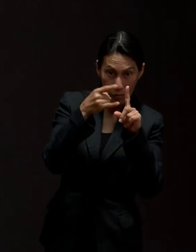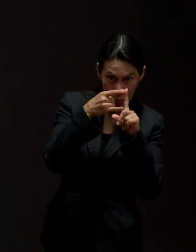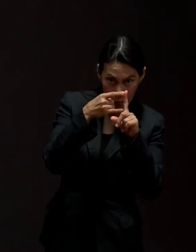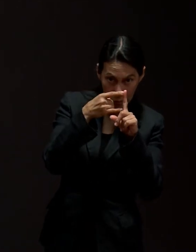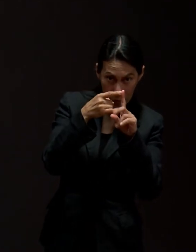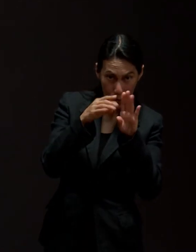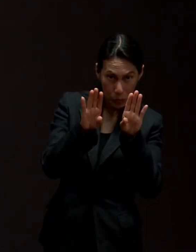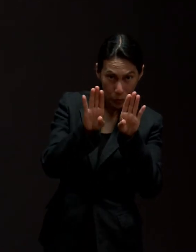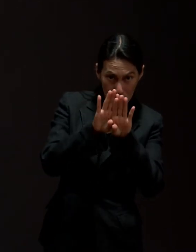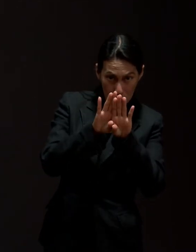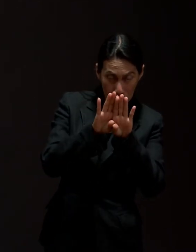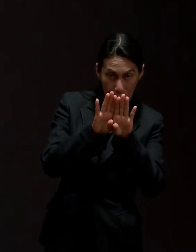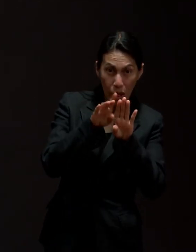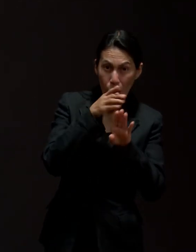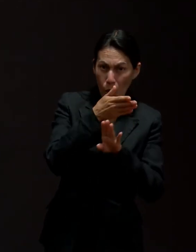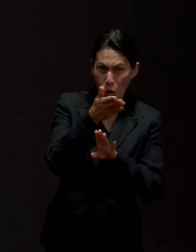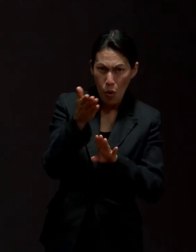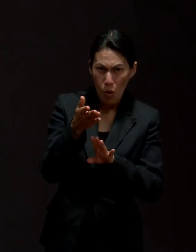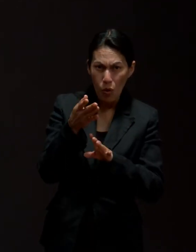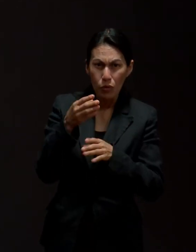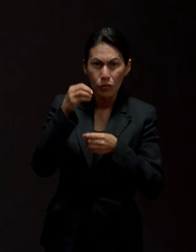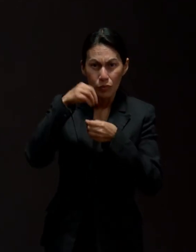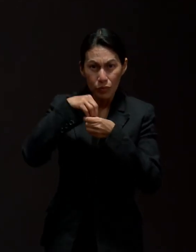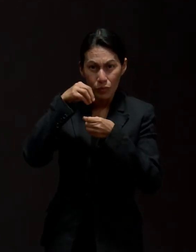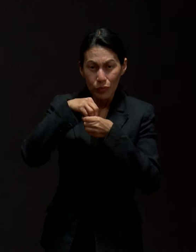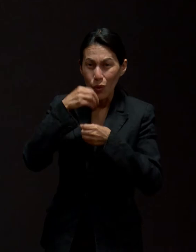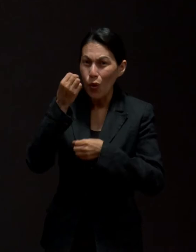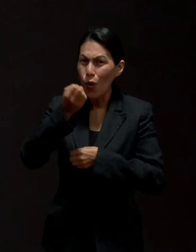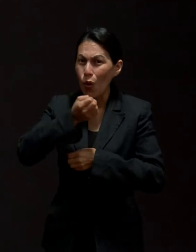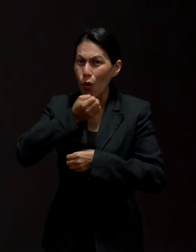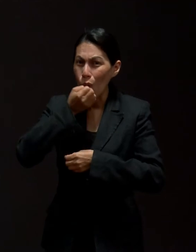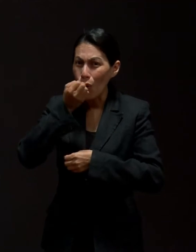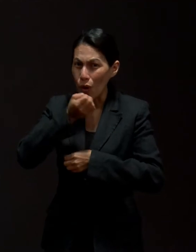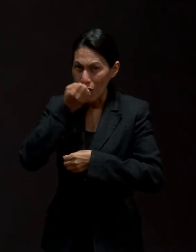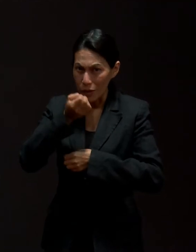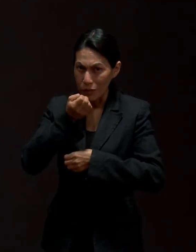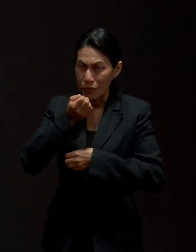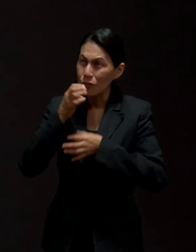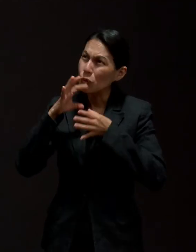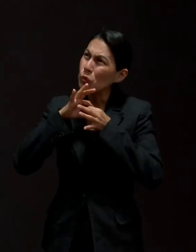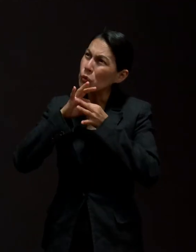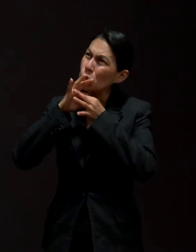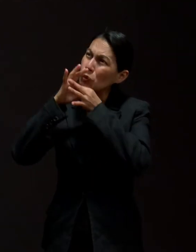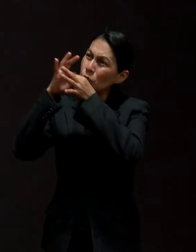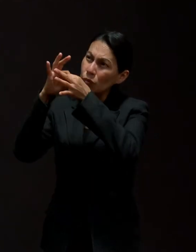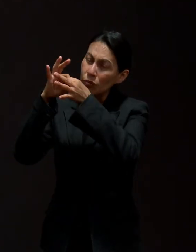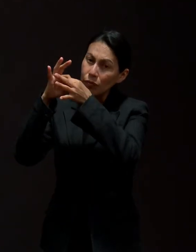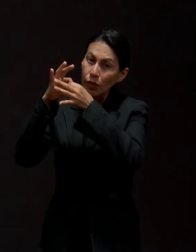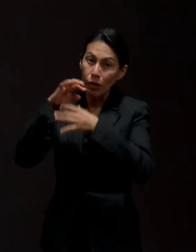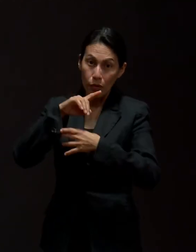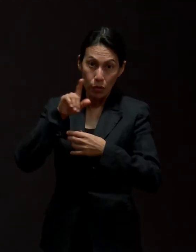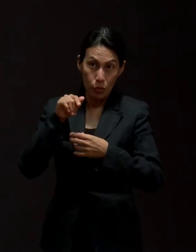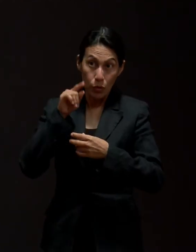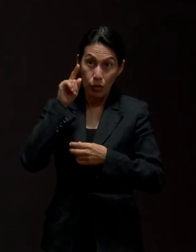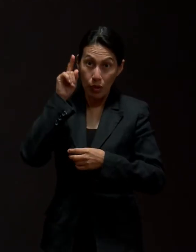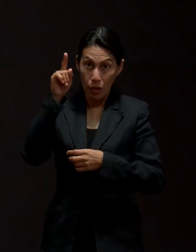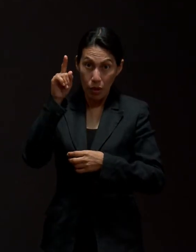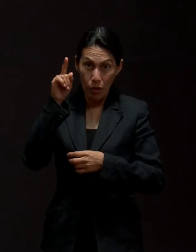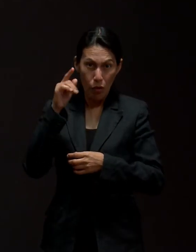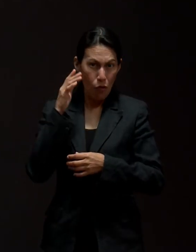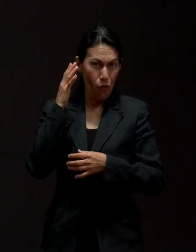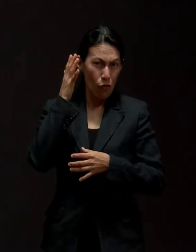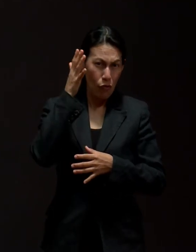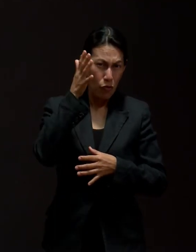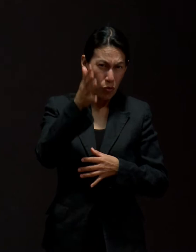Y Él recompensará nuestra fe en público, no para darle gloria al hombre, sino